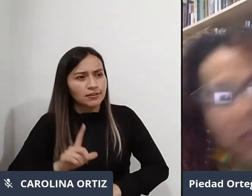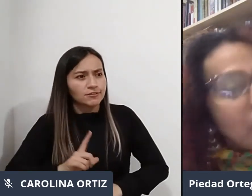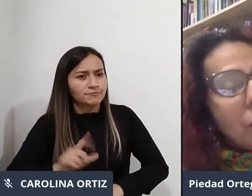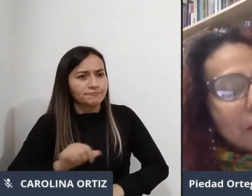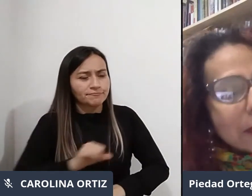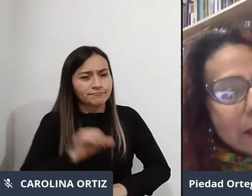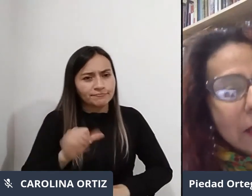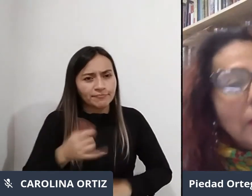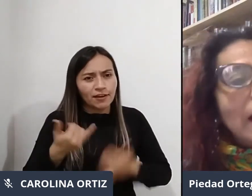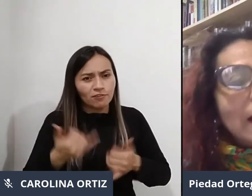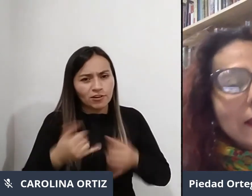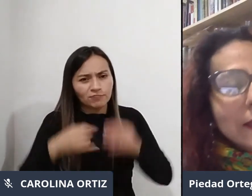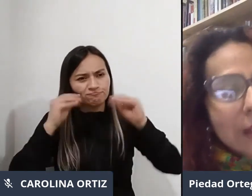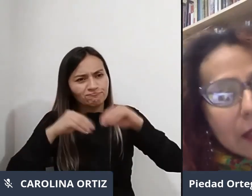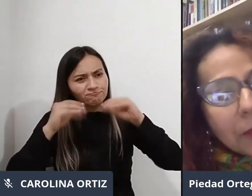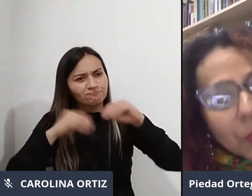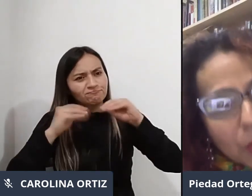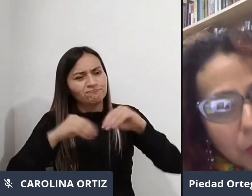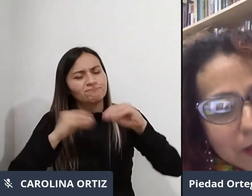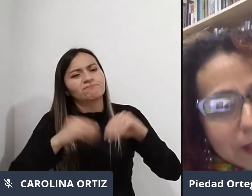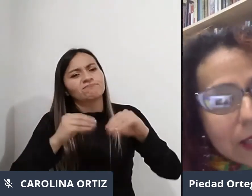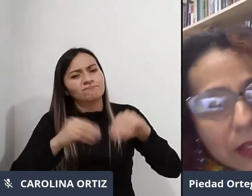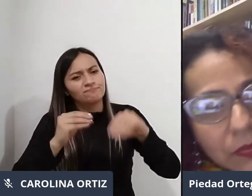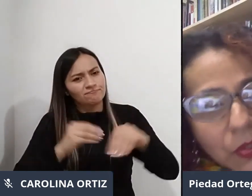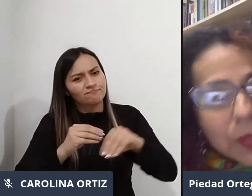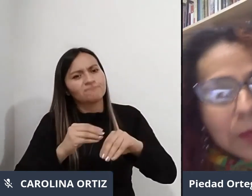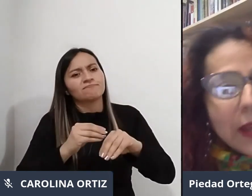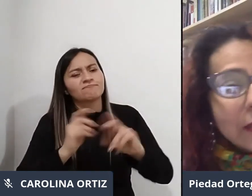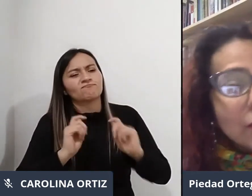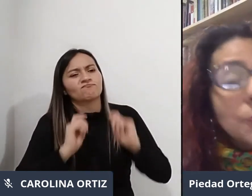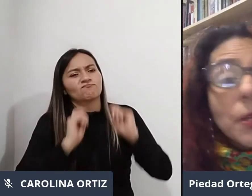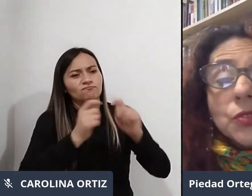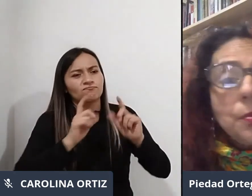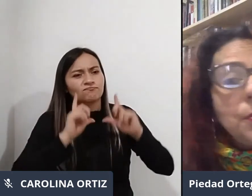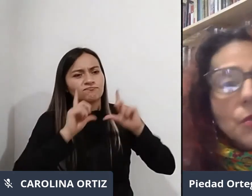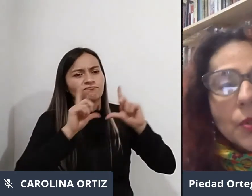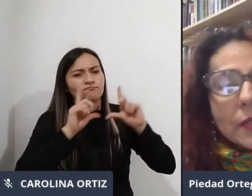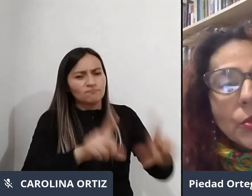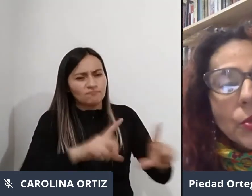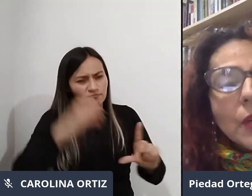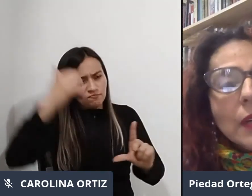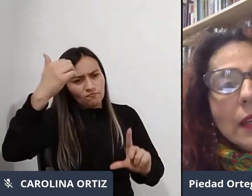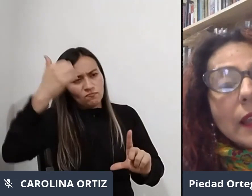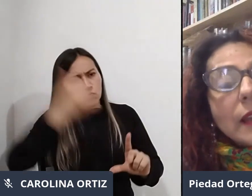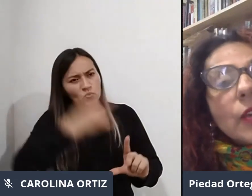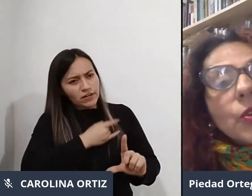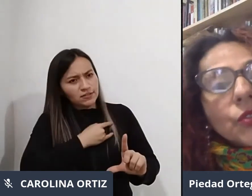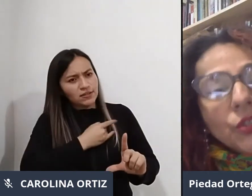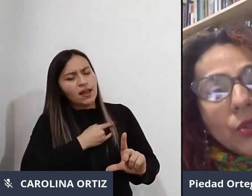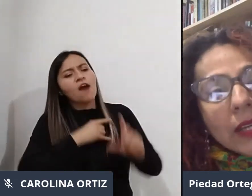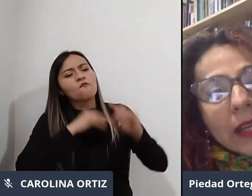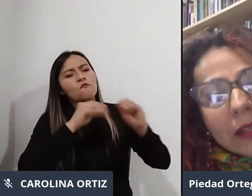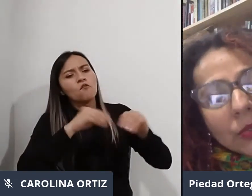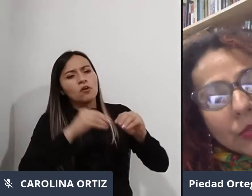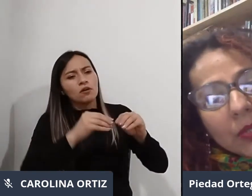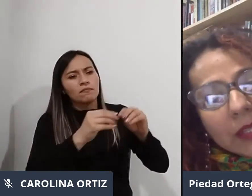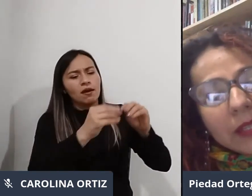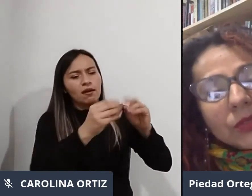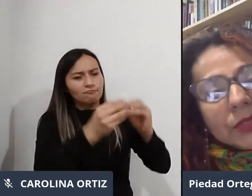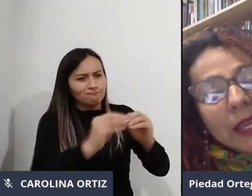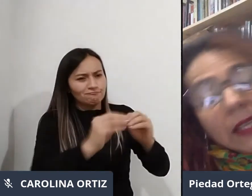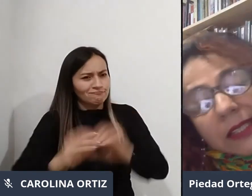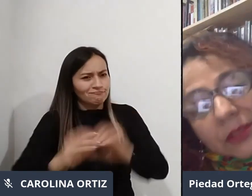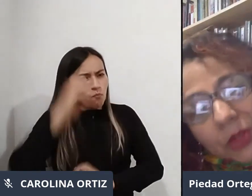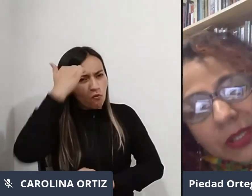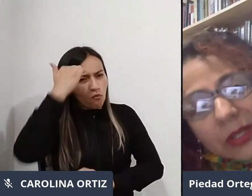trayectoria formativa acreditada por una universidad que forma maestros, pero por sobre todo que reconoció en cada uno de ellos